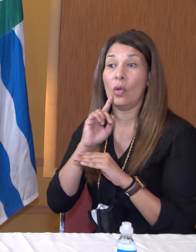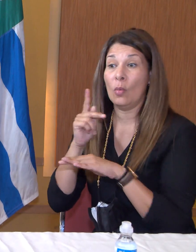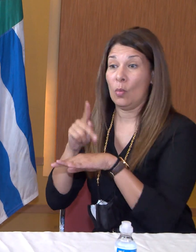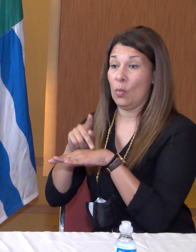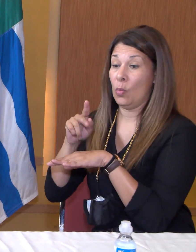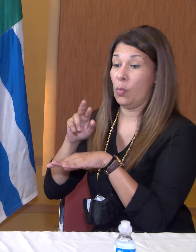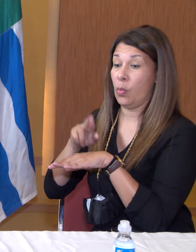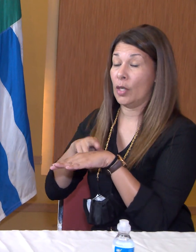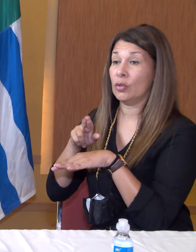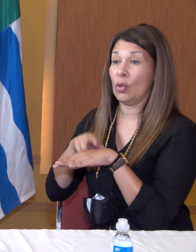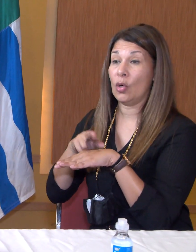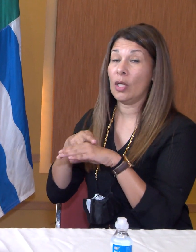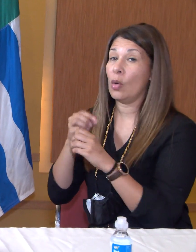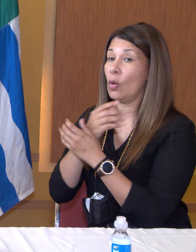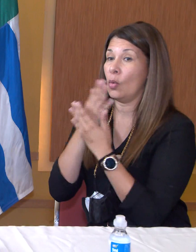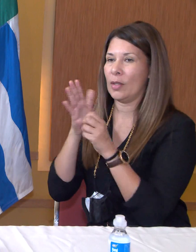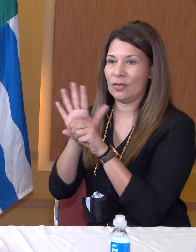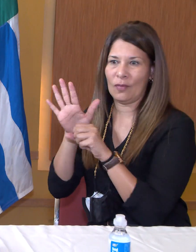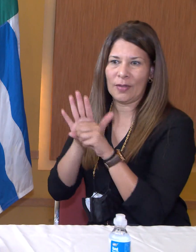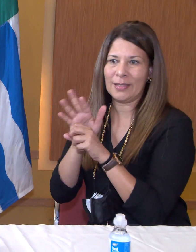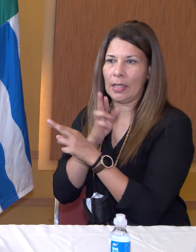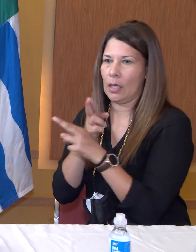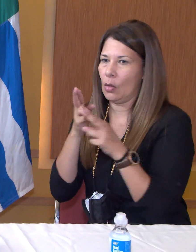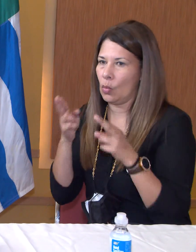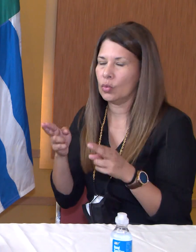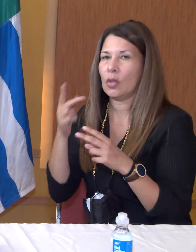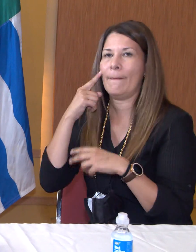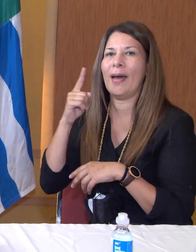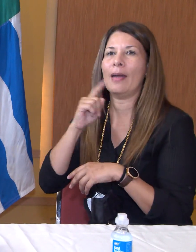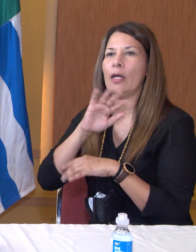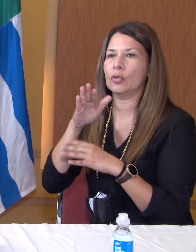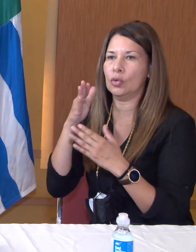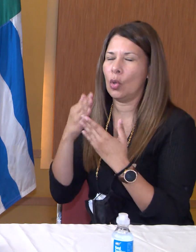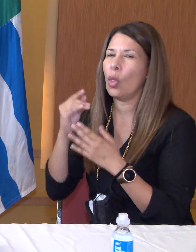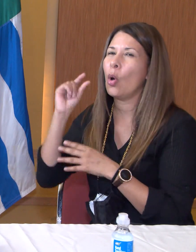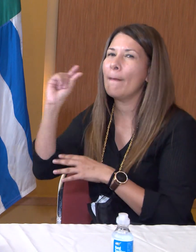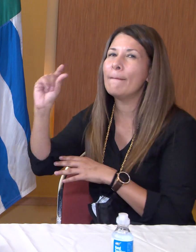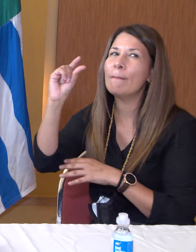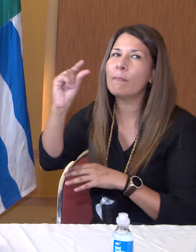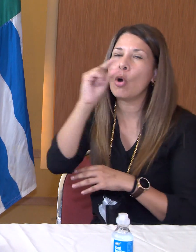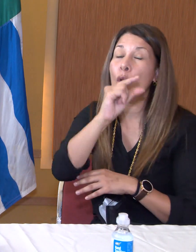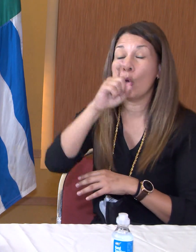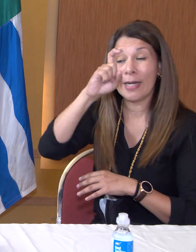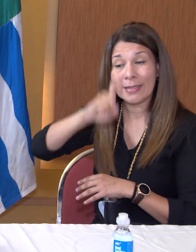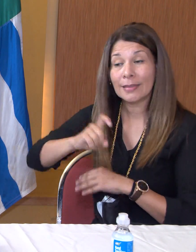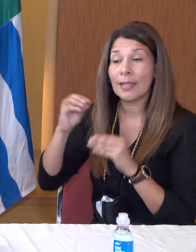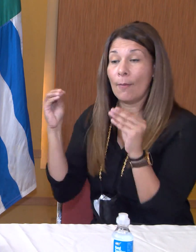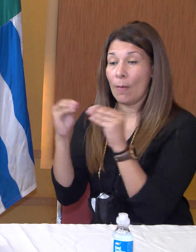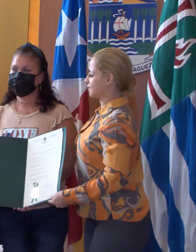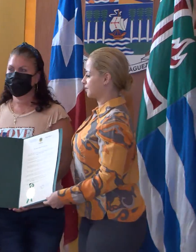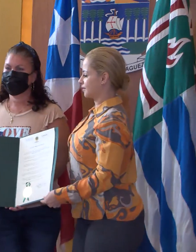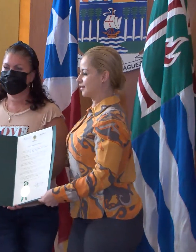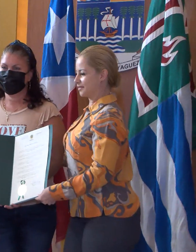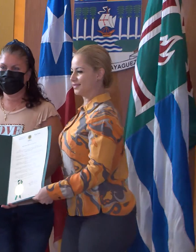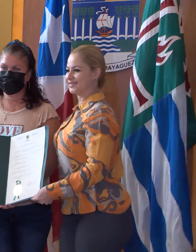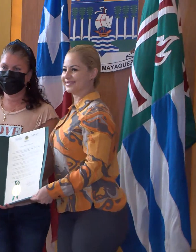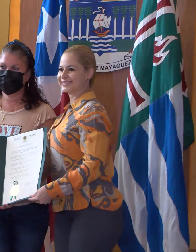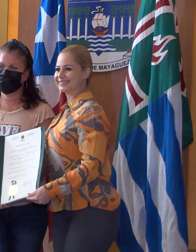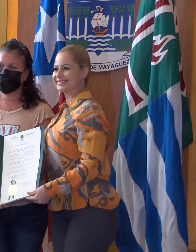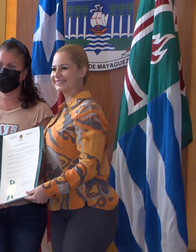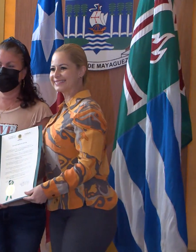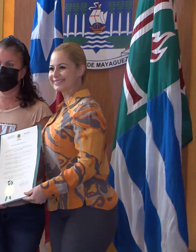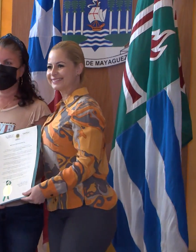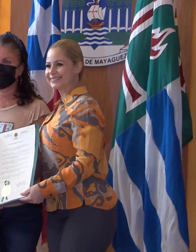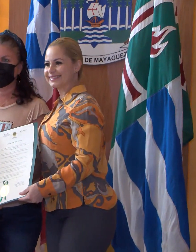Rico hay suficientes recursos, ¿verdad?, para todo. Es muy poco, se necesita más personas. Conocer el lenguaje